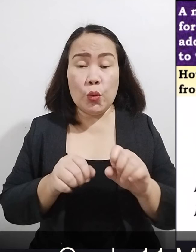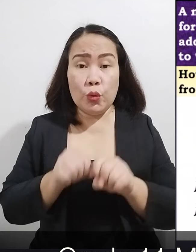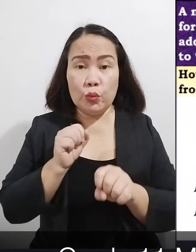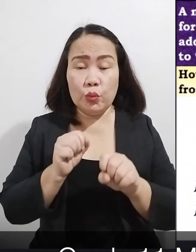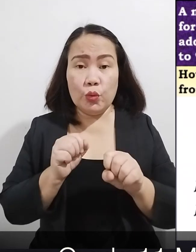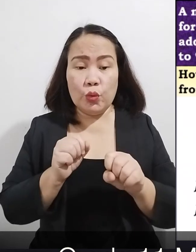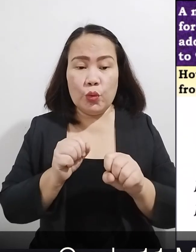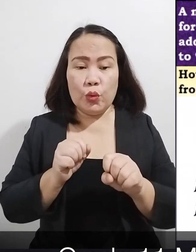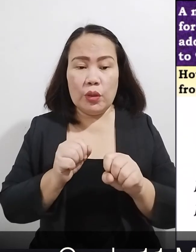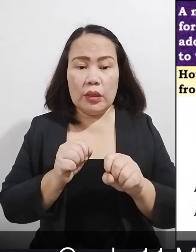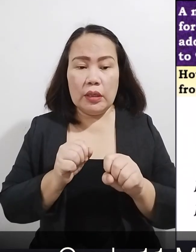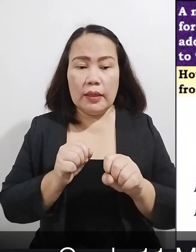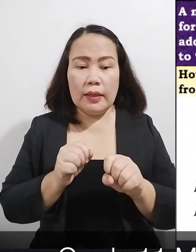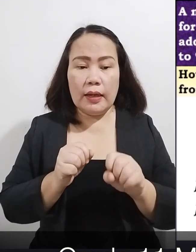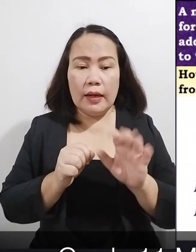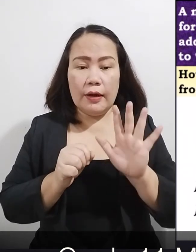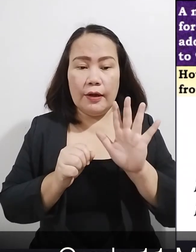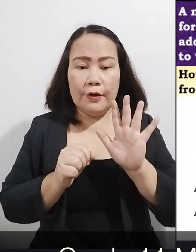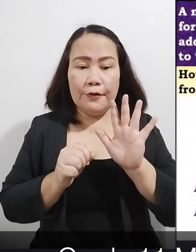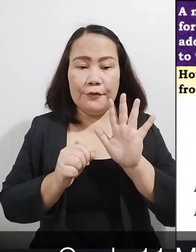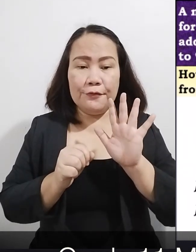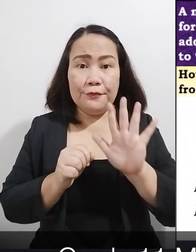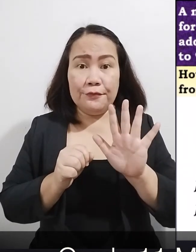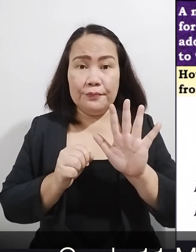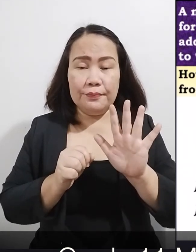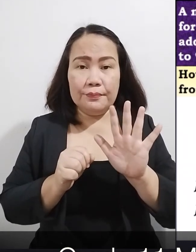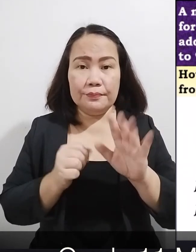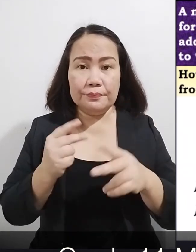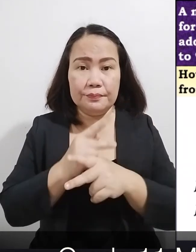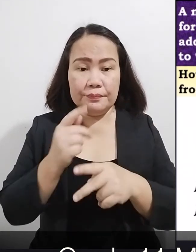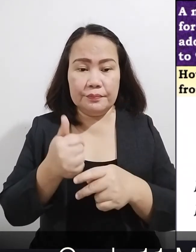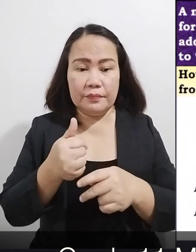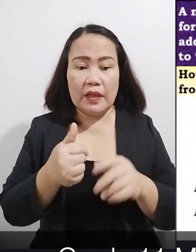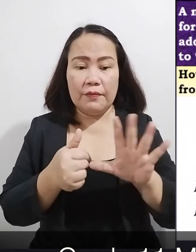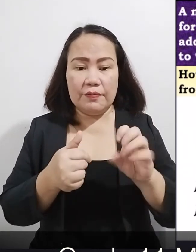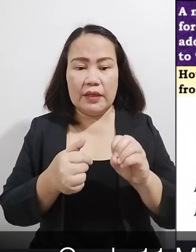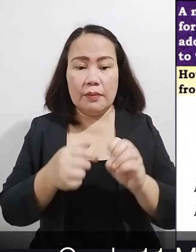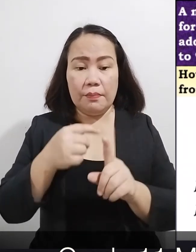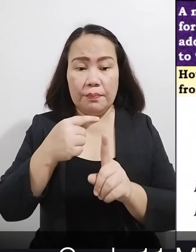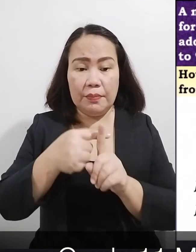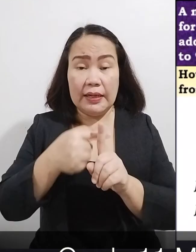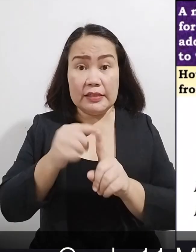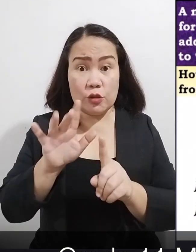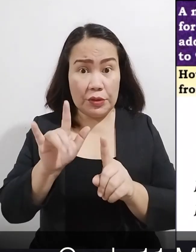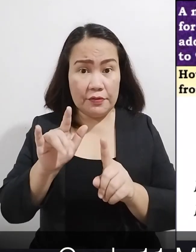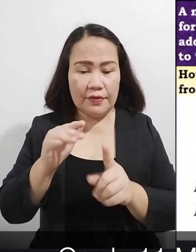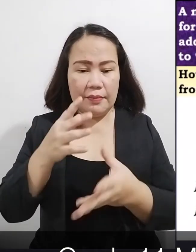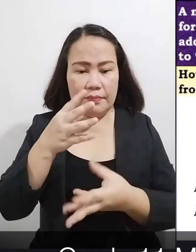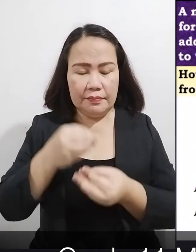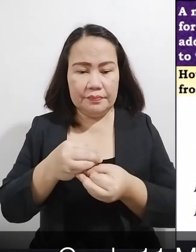25 plus 10 times 5, that is 25 plus 50. Next.